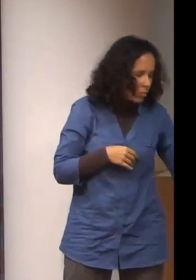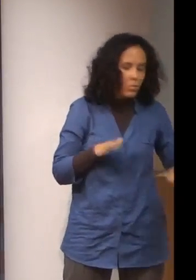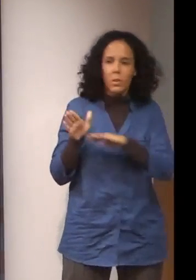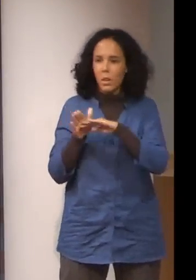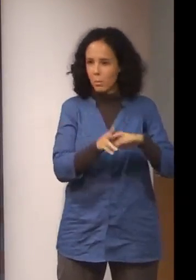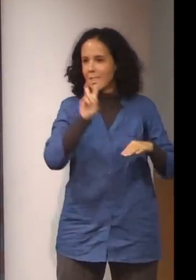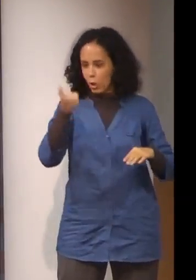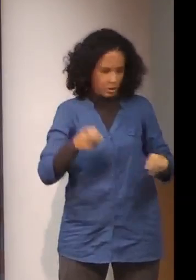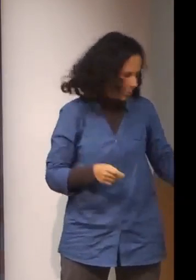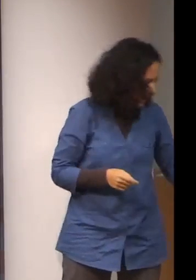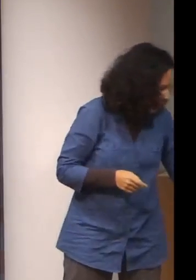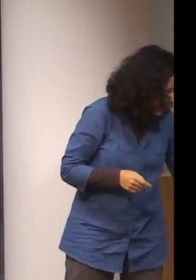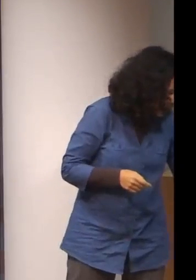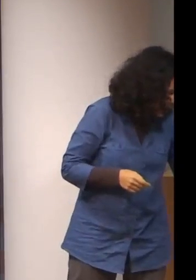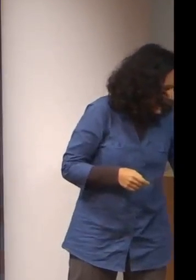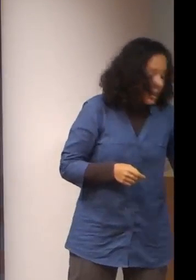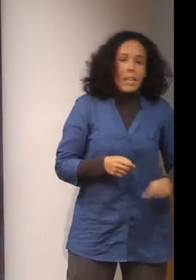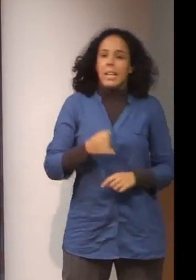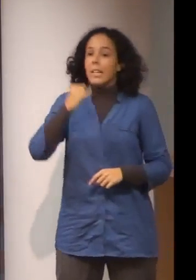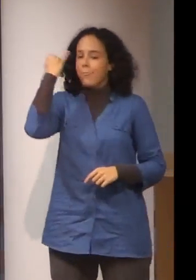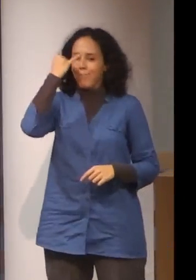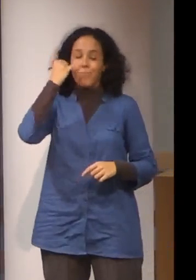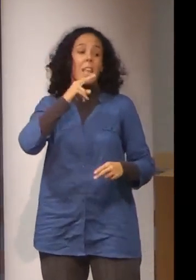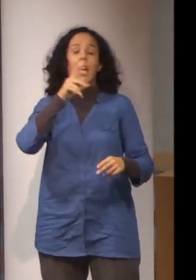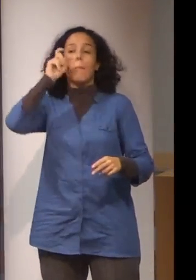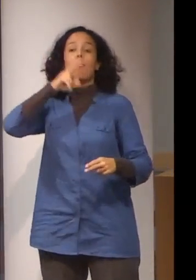y profunda investigación.